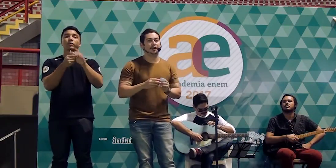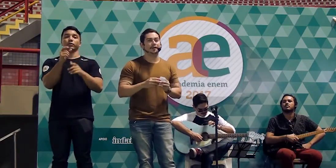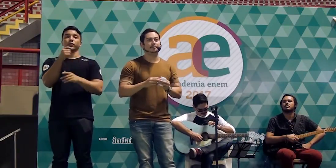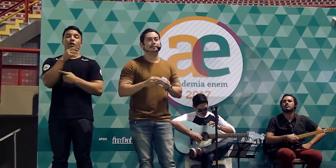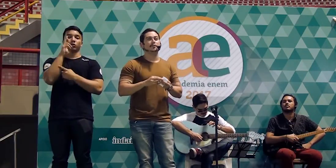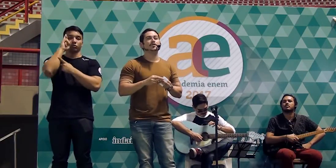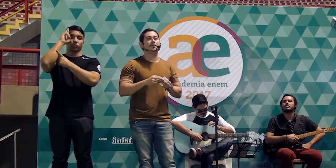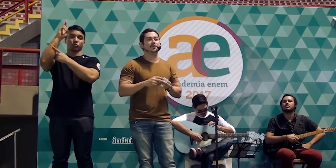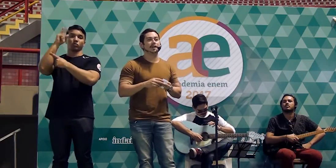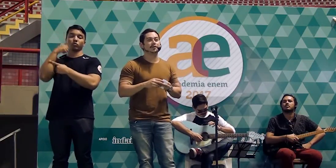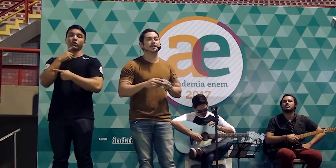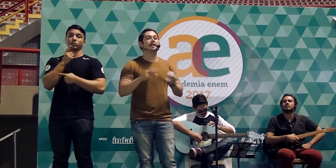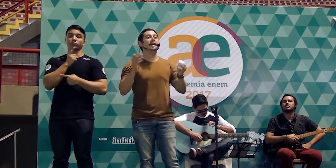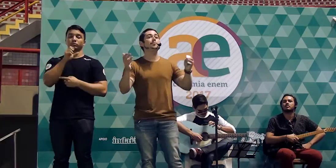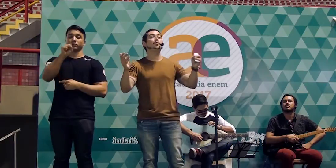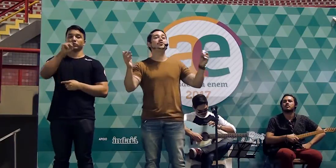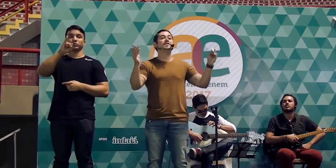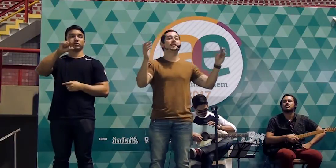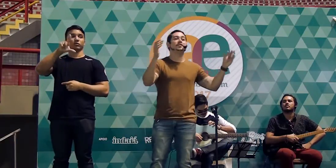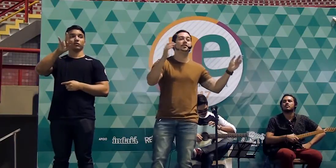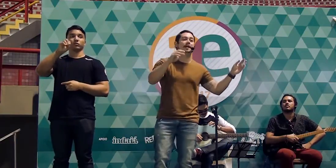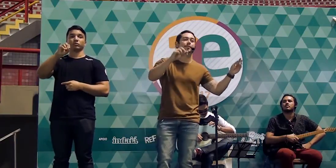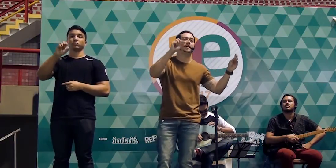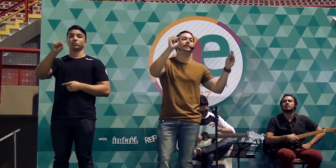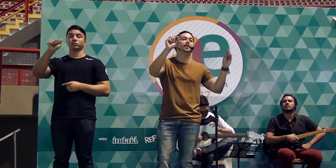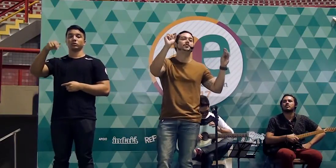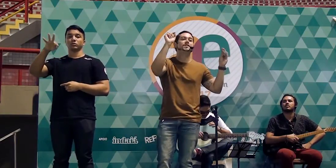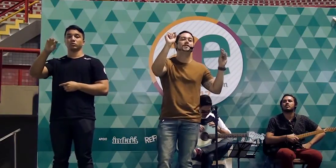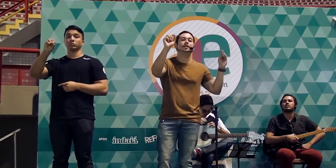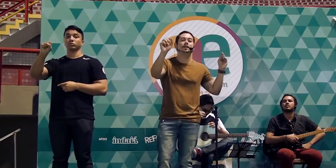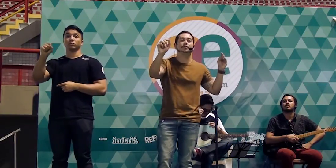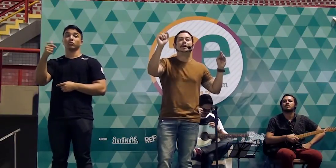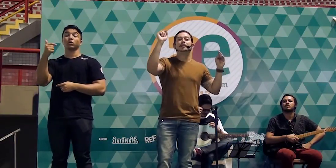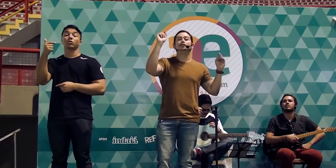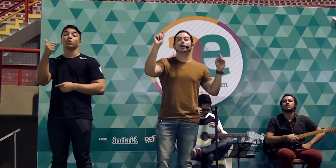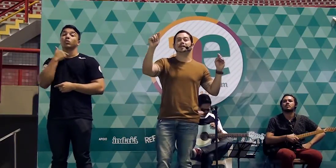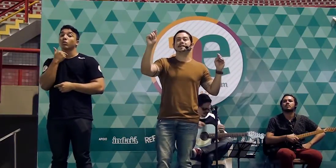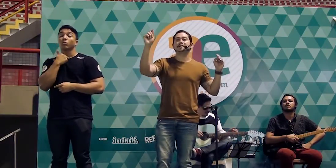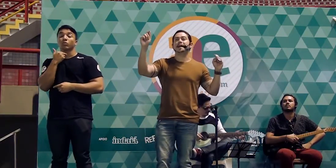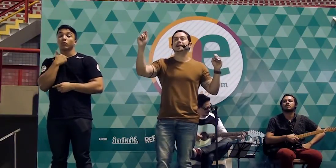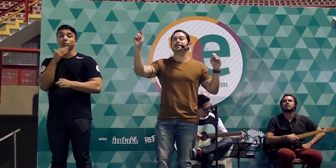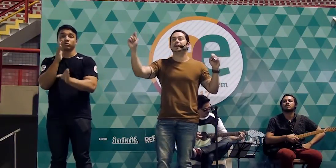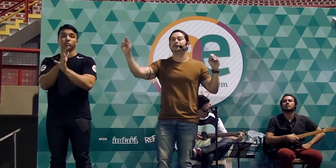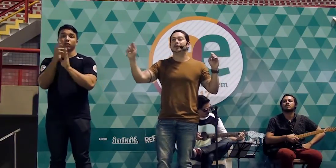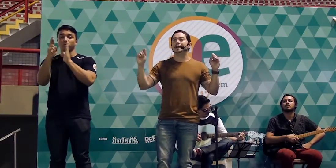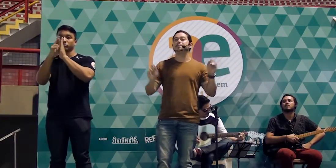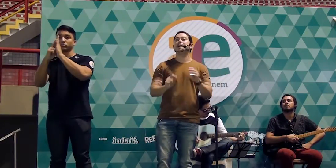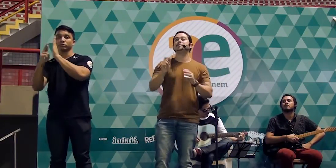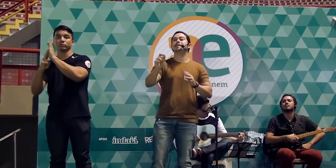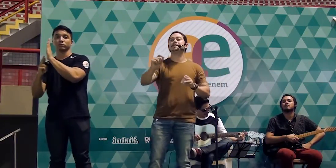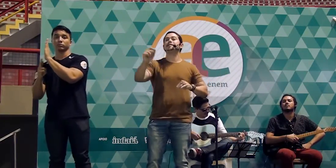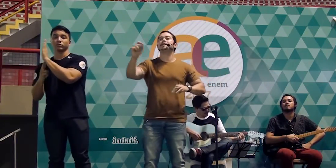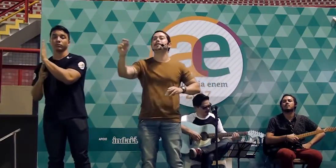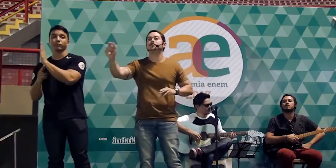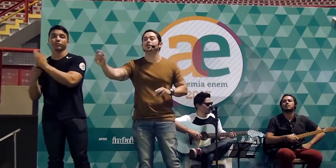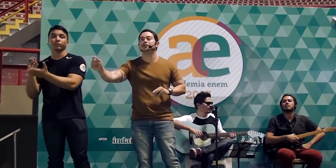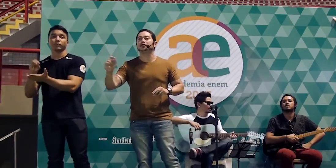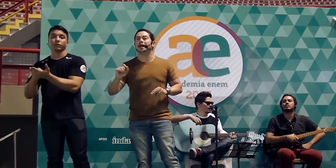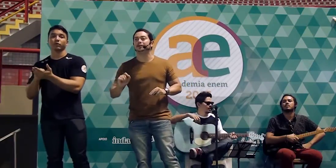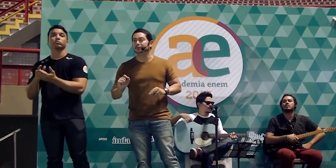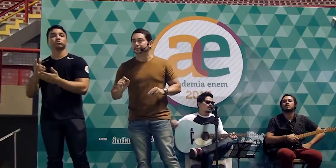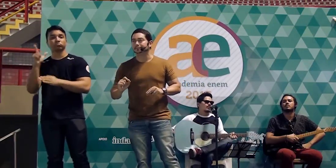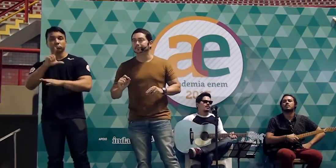da emissora, né? Silvio Santos, que nem podia ser candidato porque não tinha seguido todas as regras eleitorais, mesmo assim se